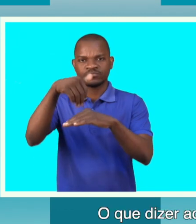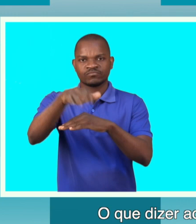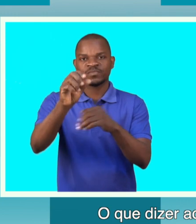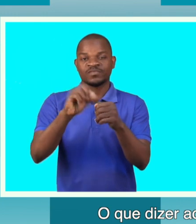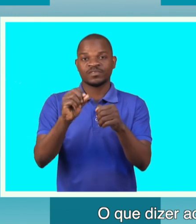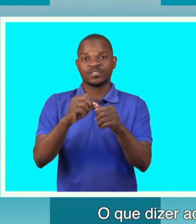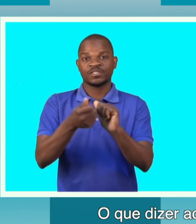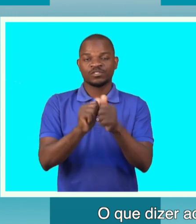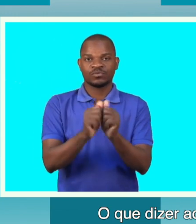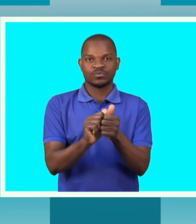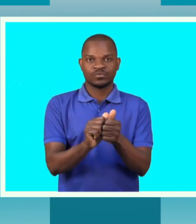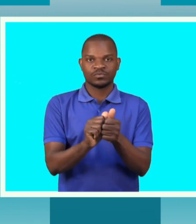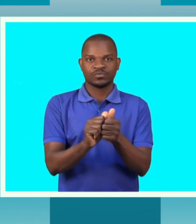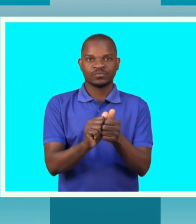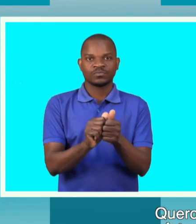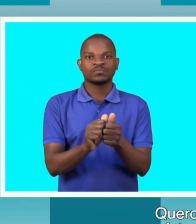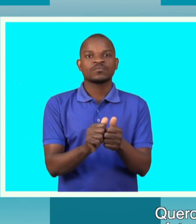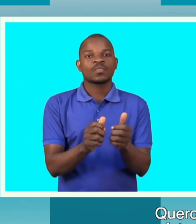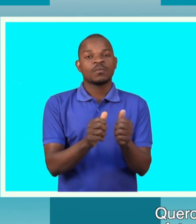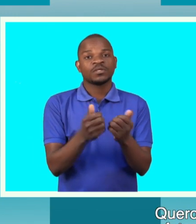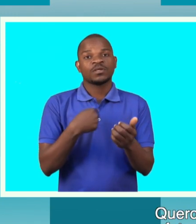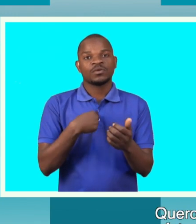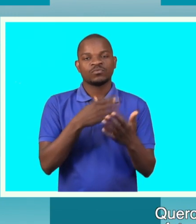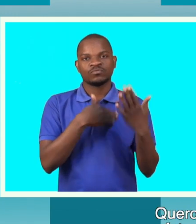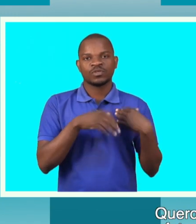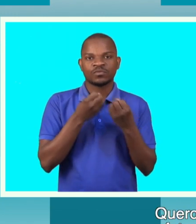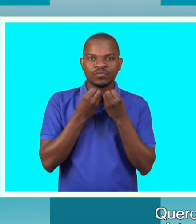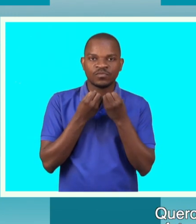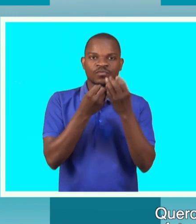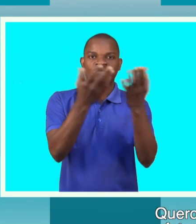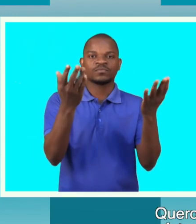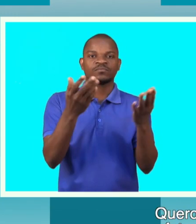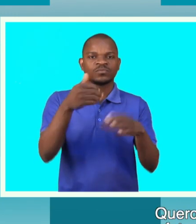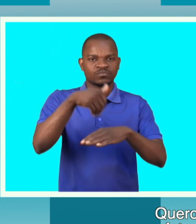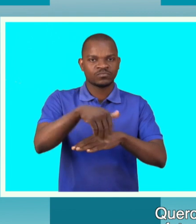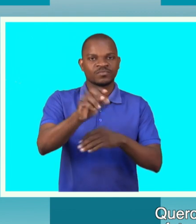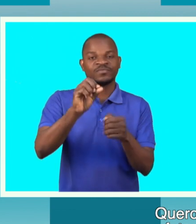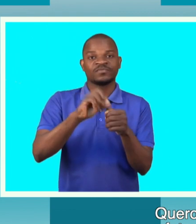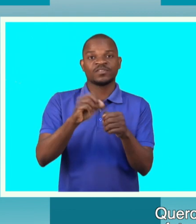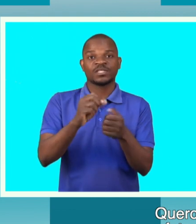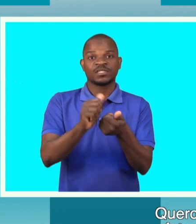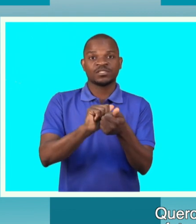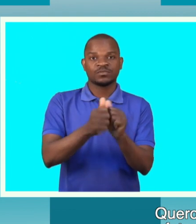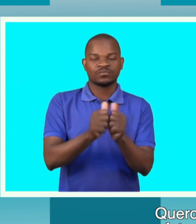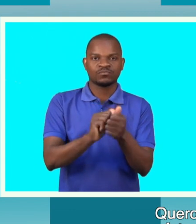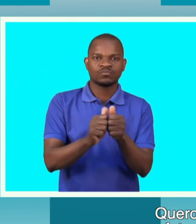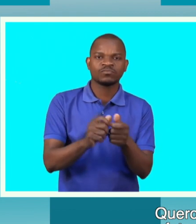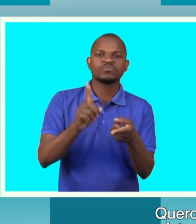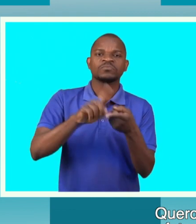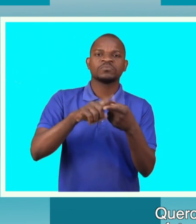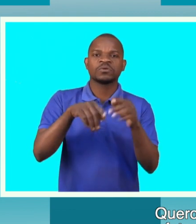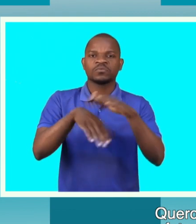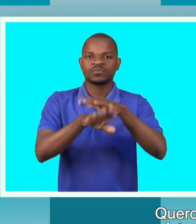praticarem mais gente de esporto? Eu quero dizer para praticarem o desporto,